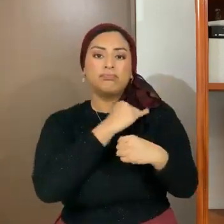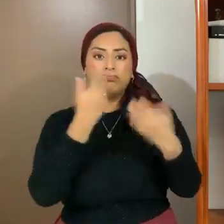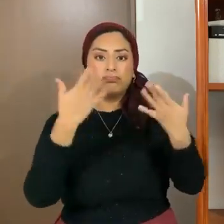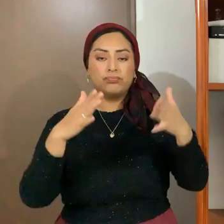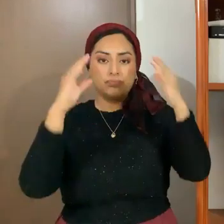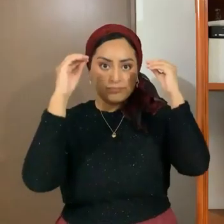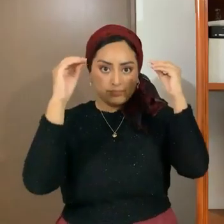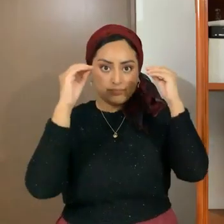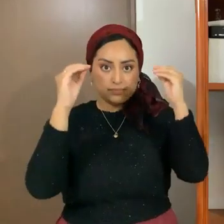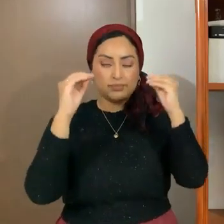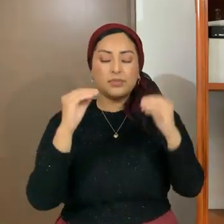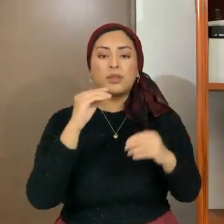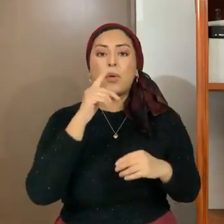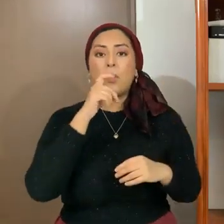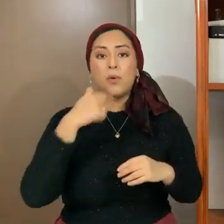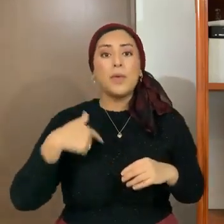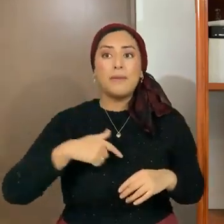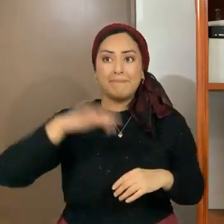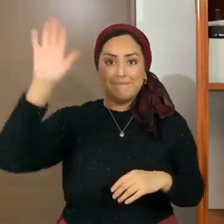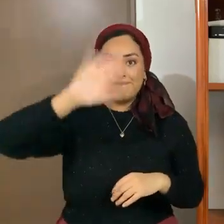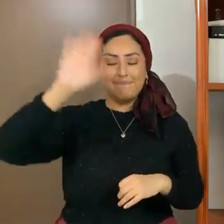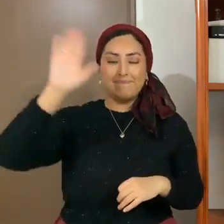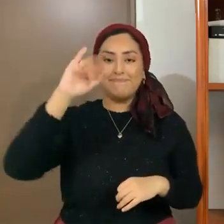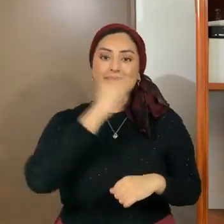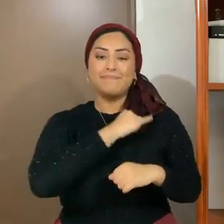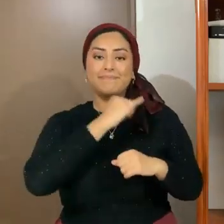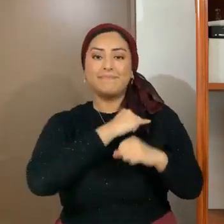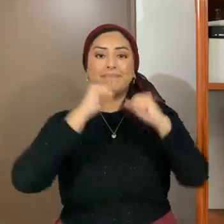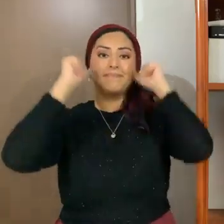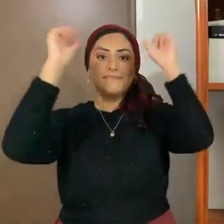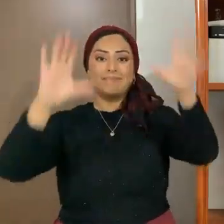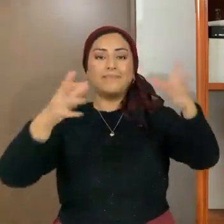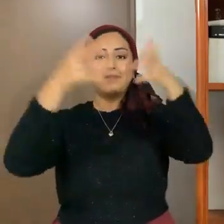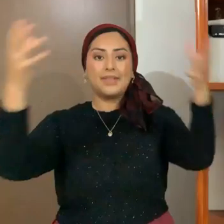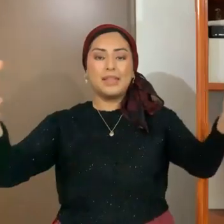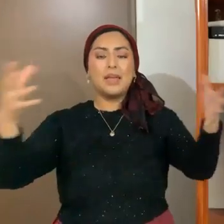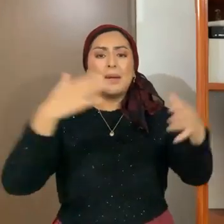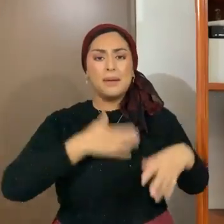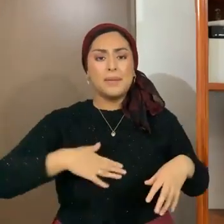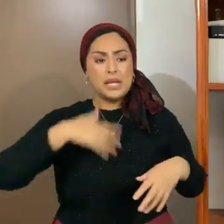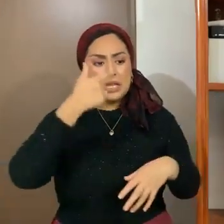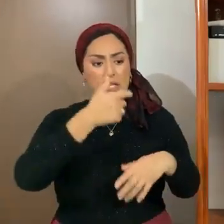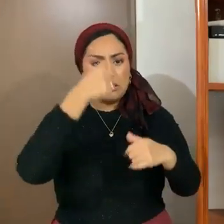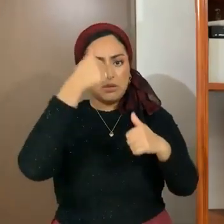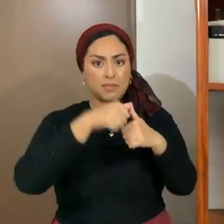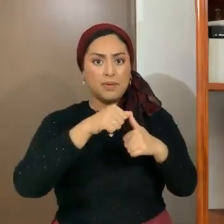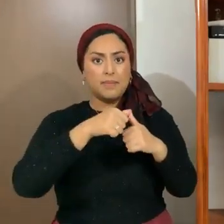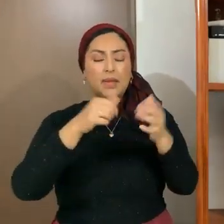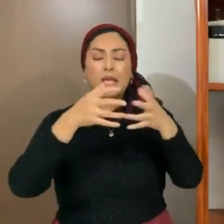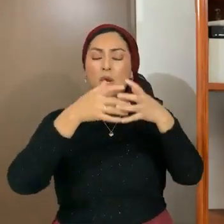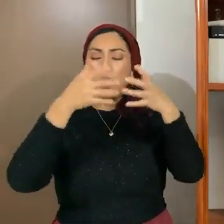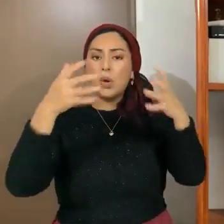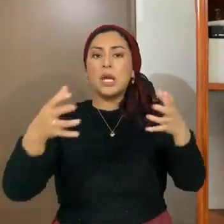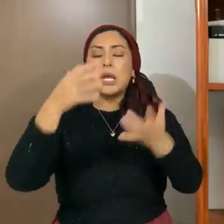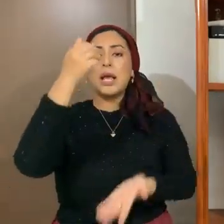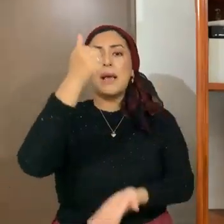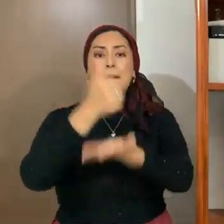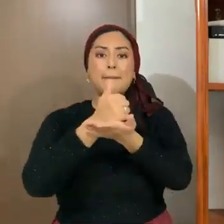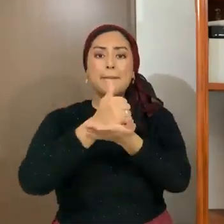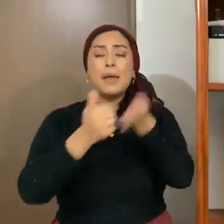Javier Palacios Elorio, quien le enviamos un gran saludo y muchas bendiciones. Repasen ese material, va a ser de gran